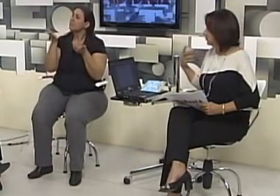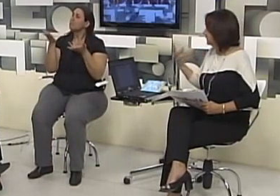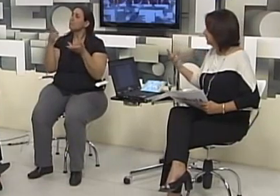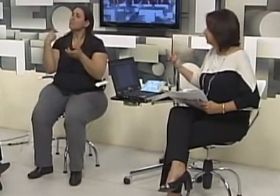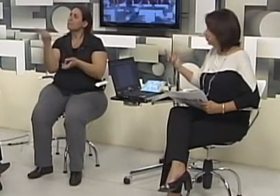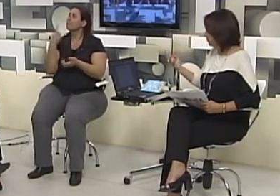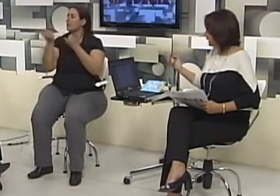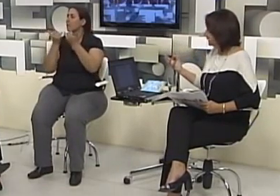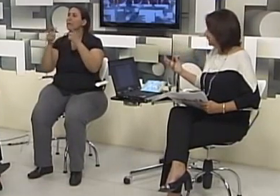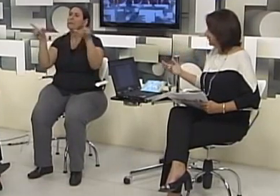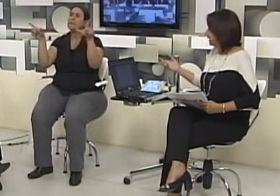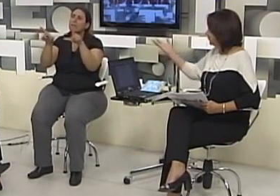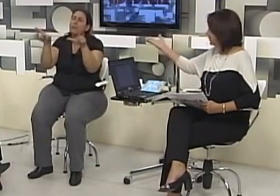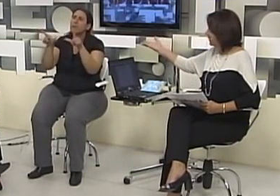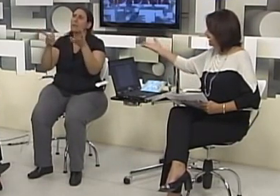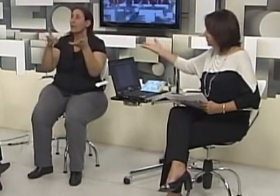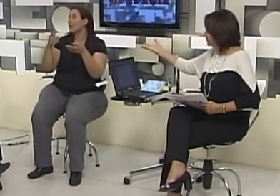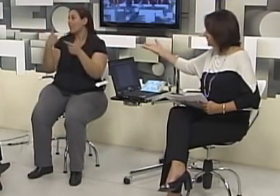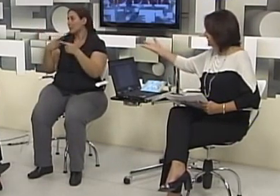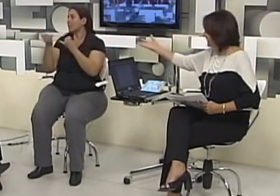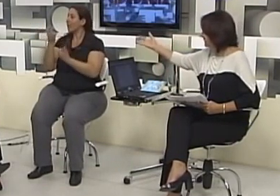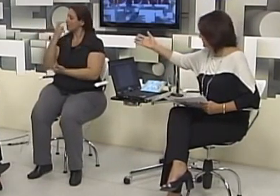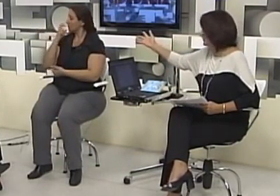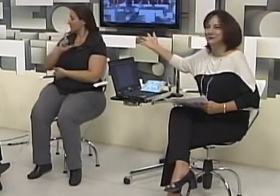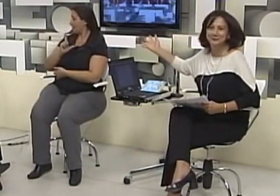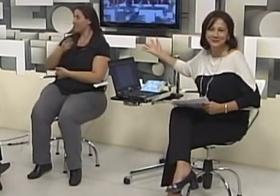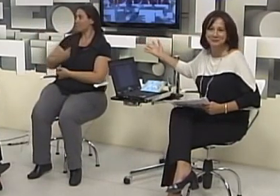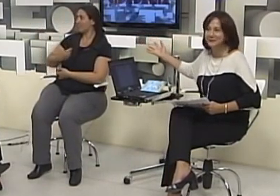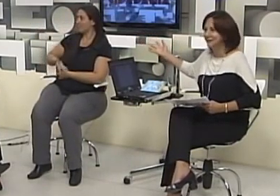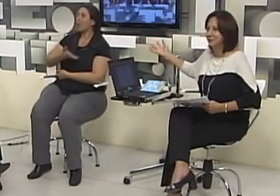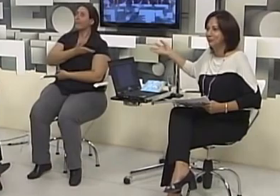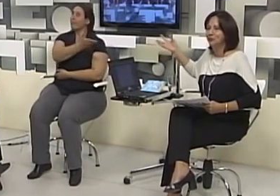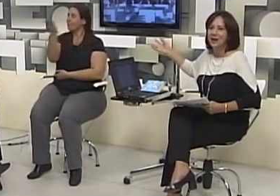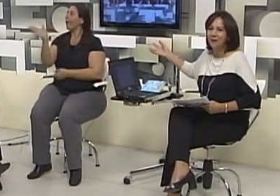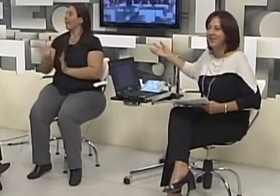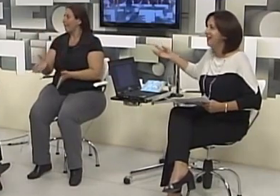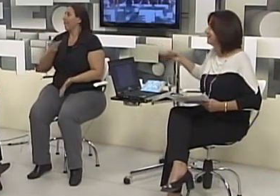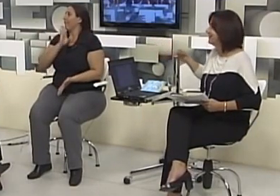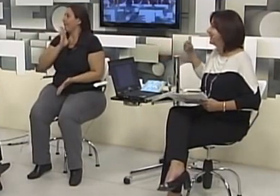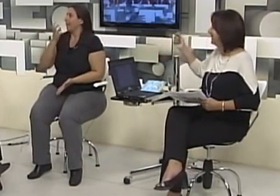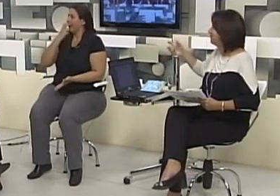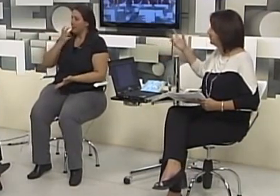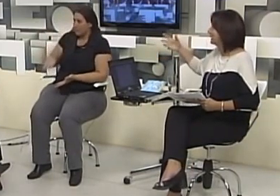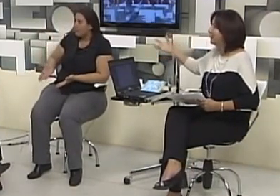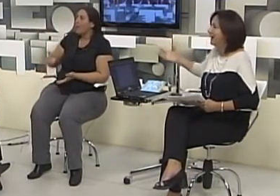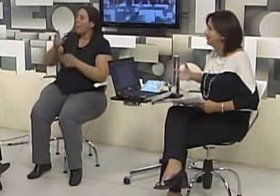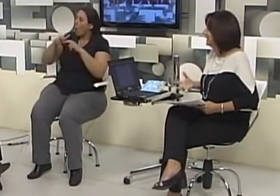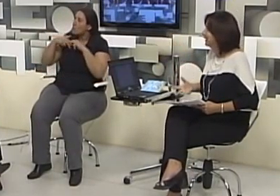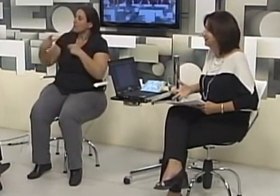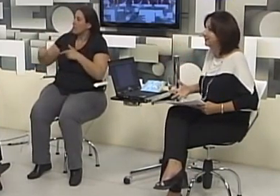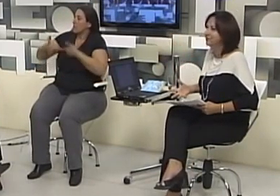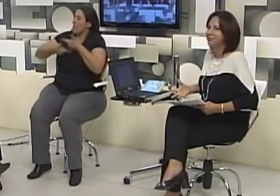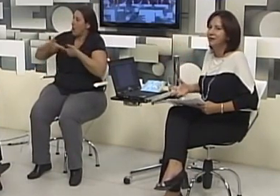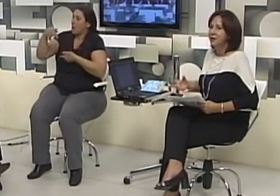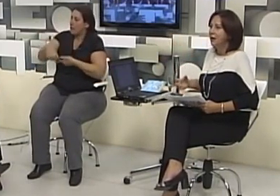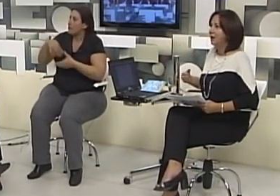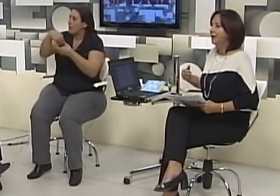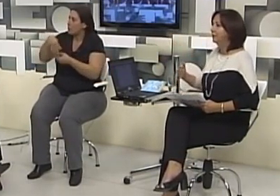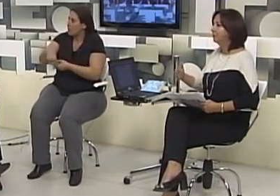o nosso, uma TV pública, né? A gente tem a Maria Cristina aqui, que todo mundo, muitas pessoas já conhecem até pelo trabalho dela aqui na